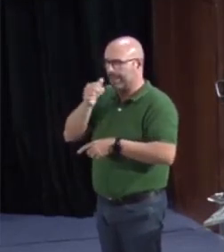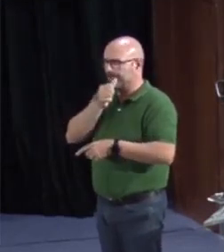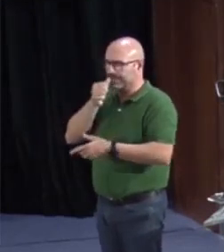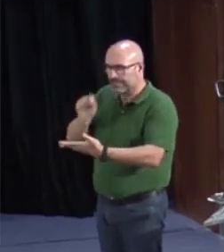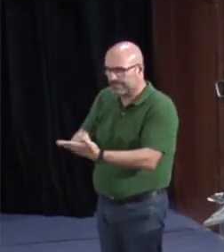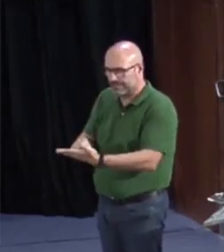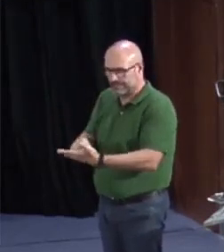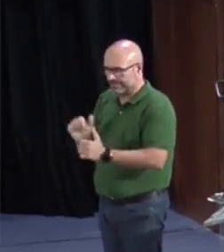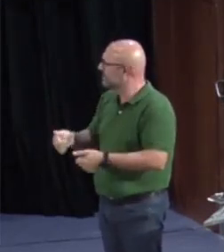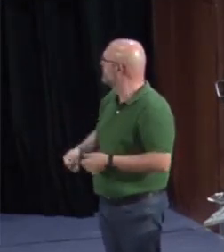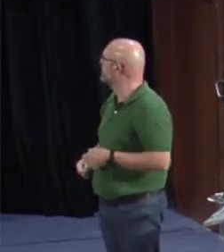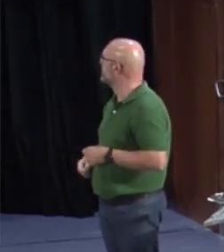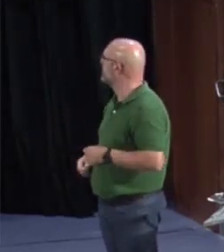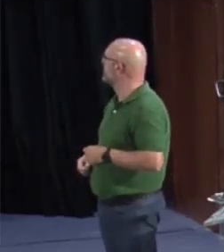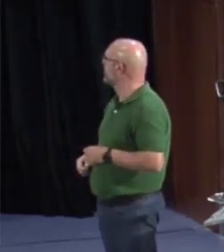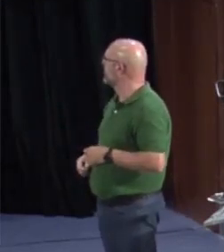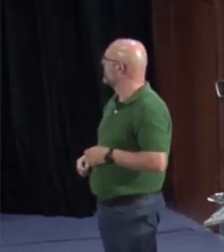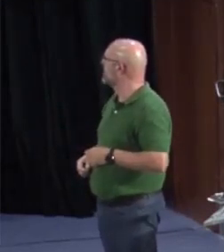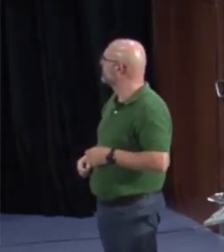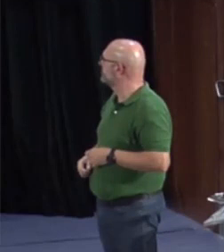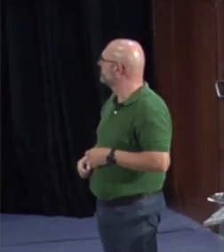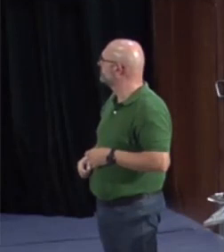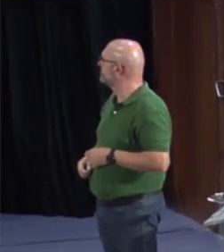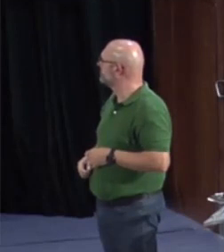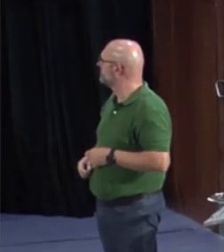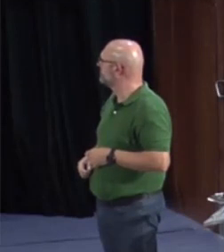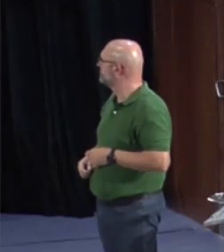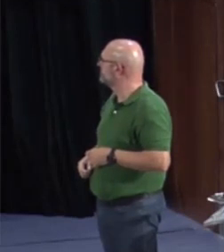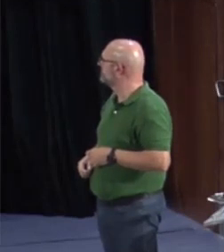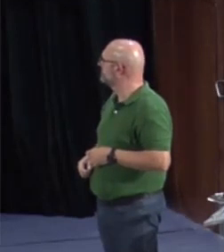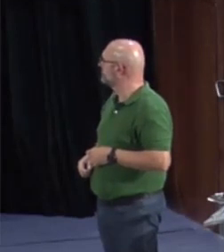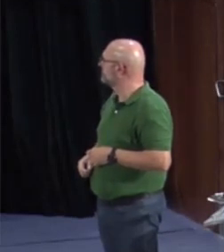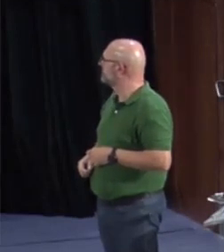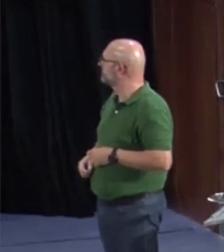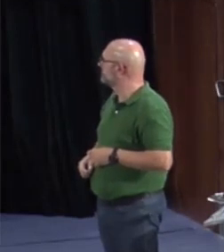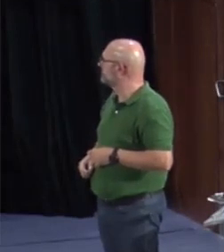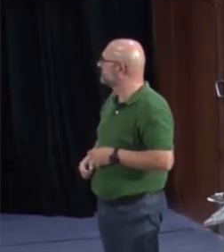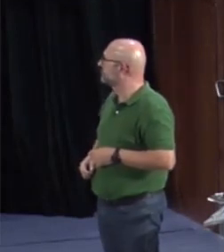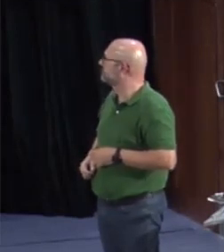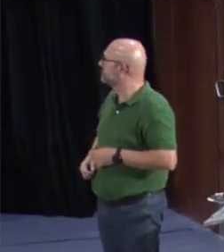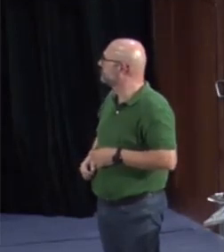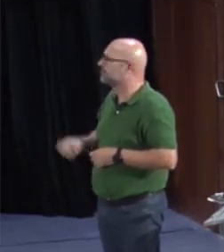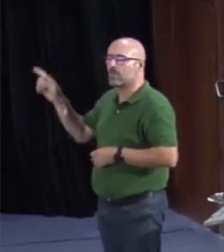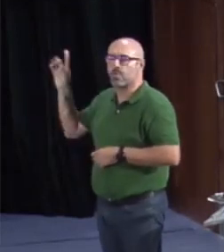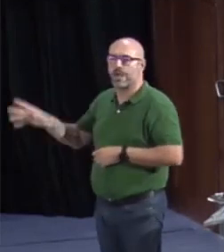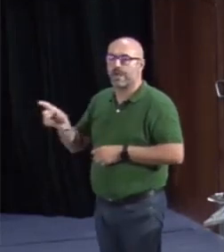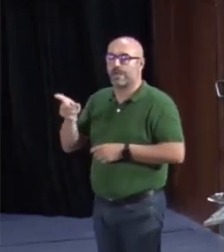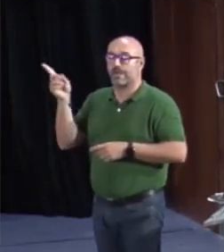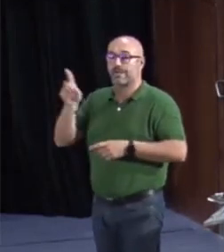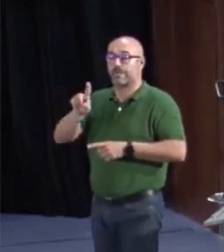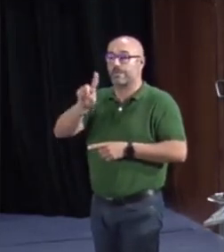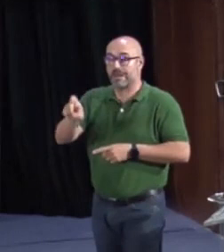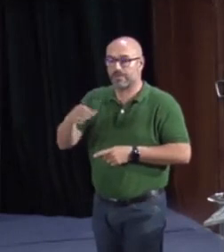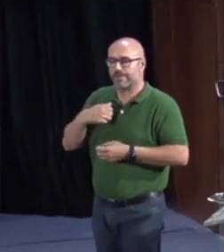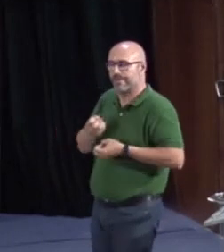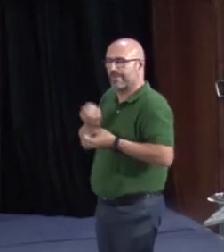Y estas instrucciones están relacionadas con cada uno de los cuadros y tienen que preparar una producción que sea aproximadamente de